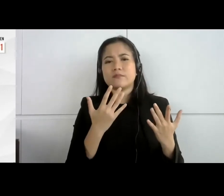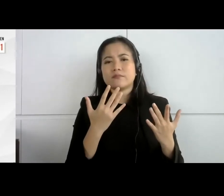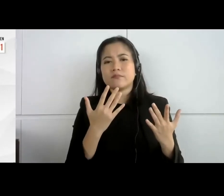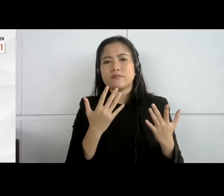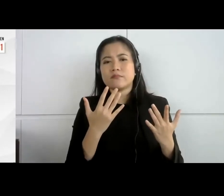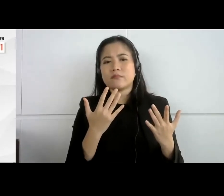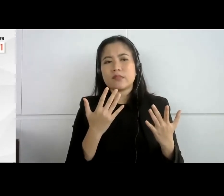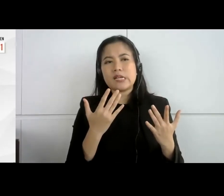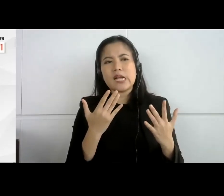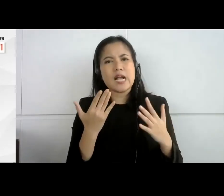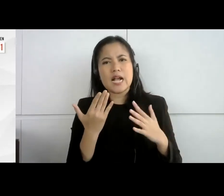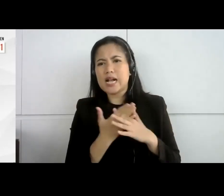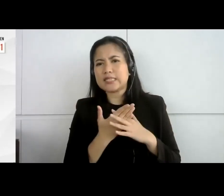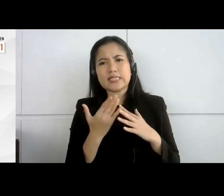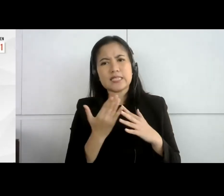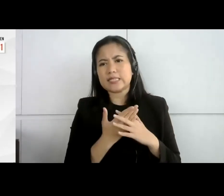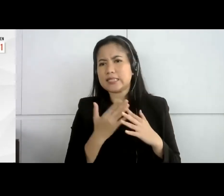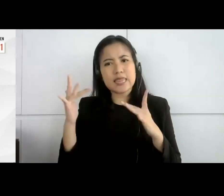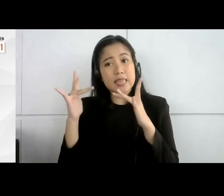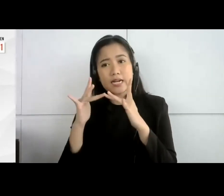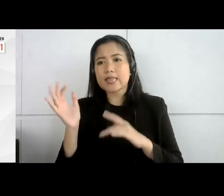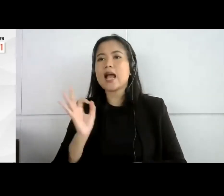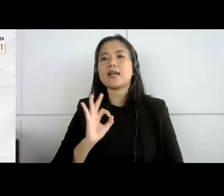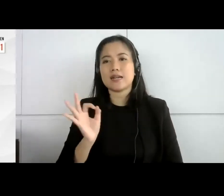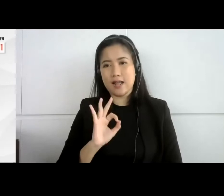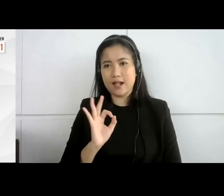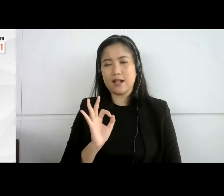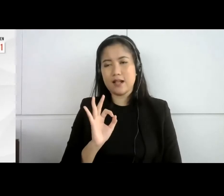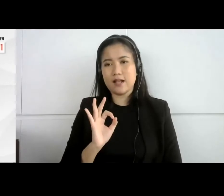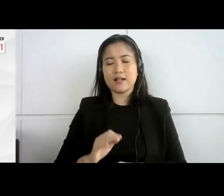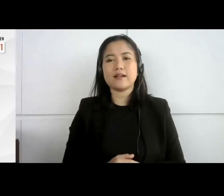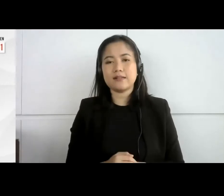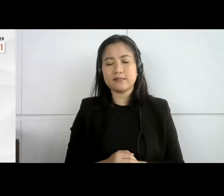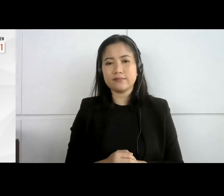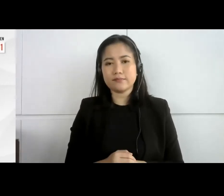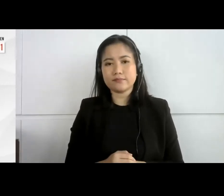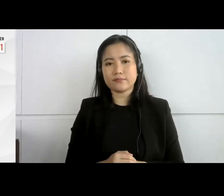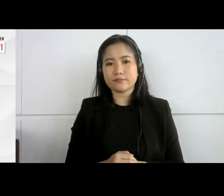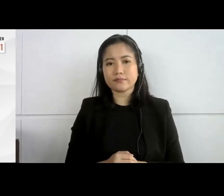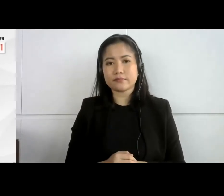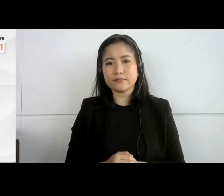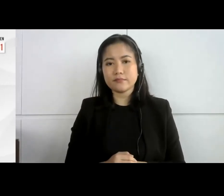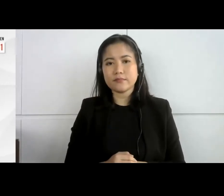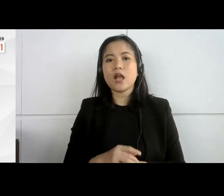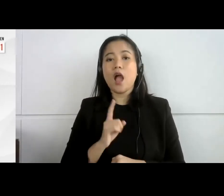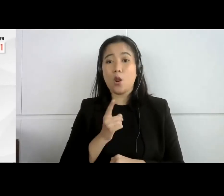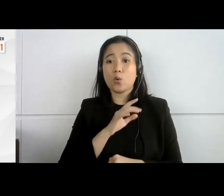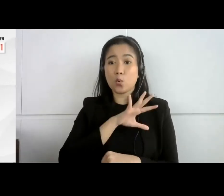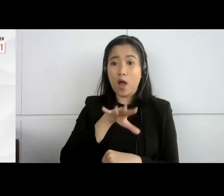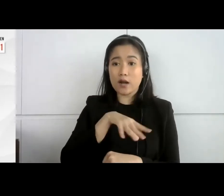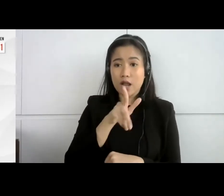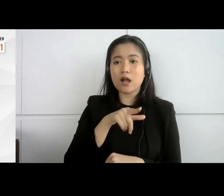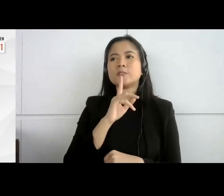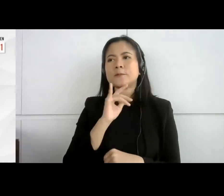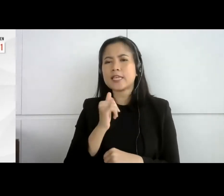bisa diakses internet. bagi keluarga dengan taraf perekonomian yang menengah